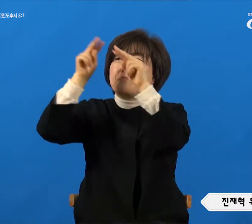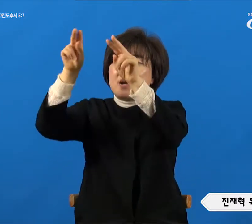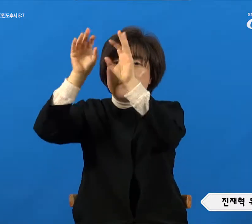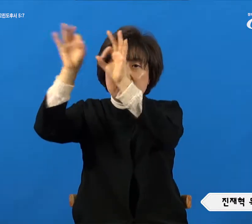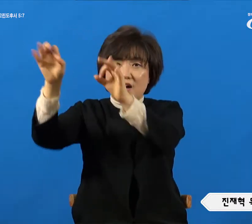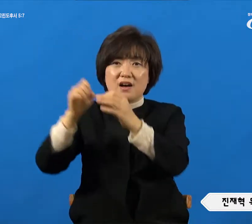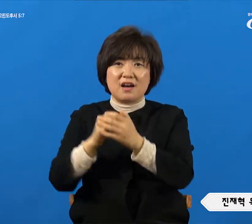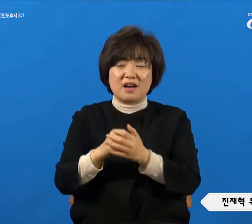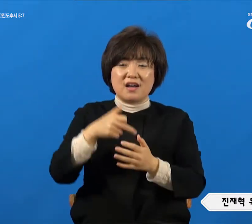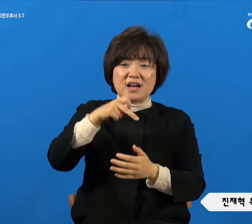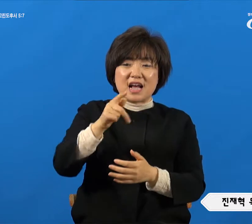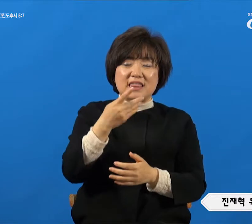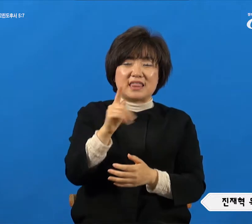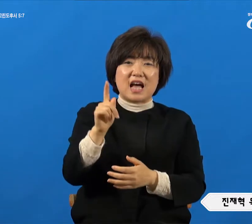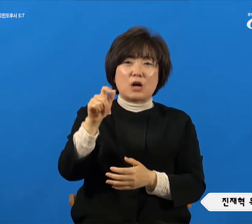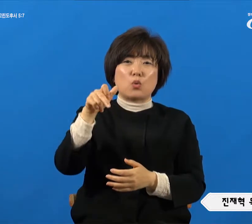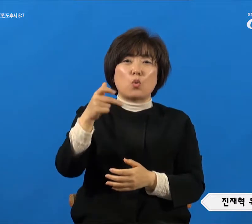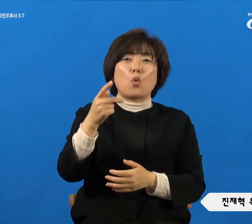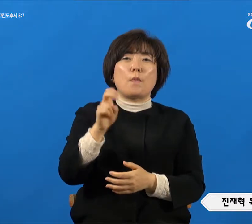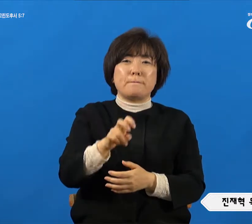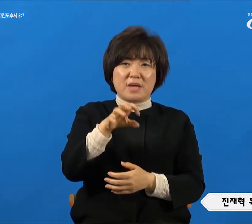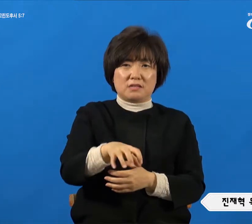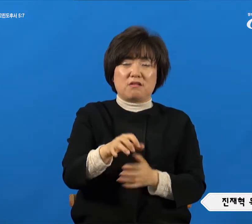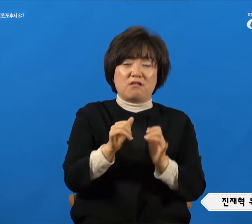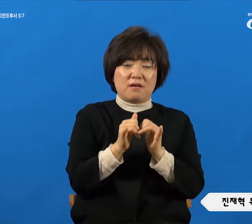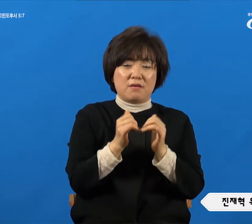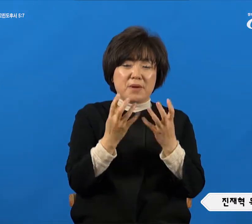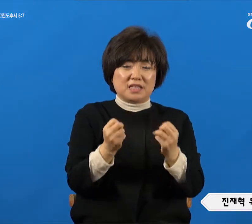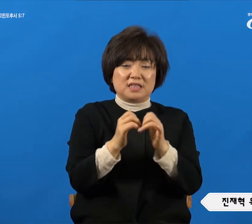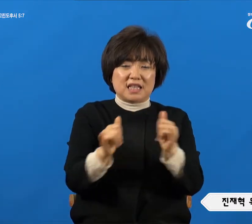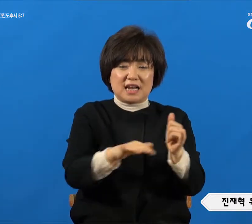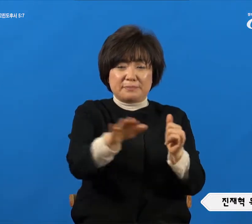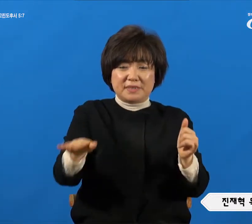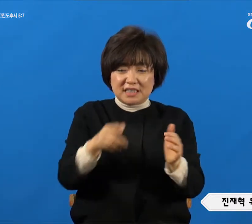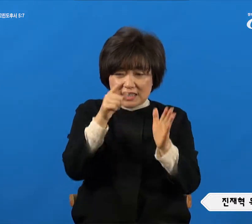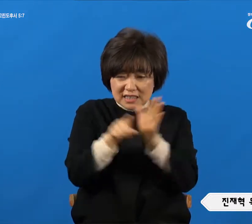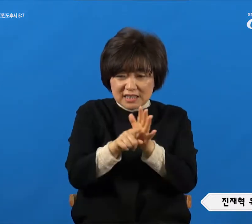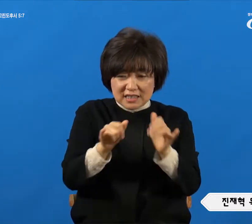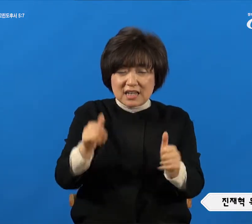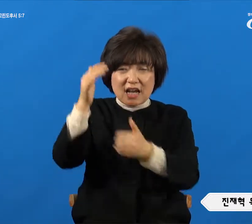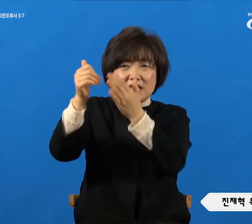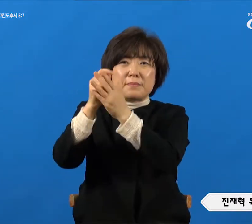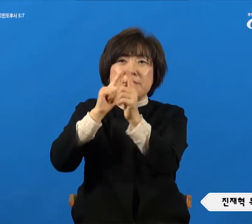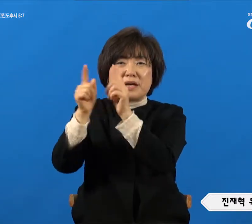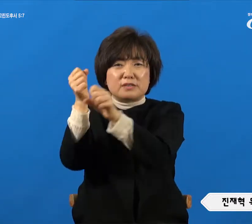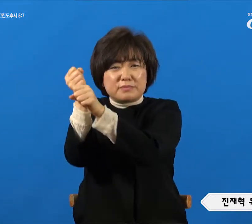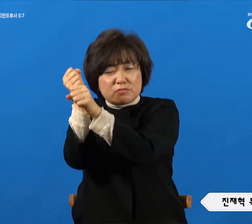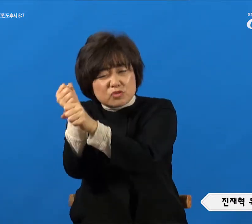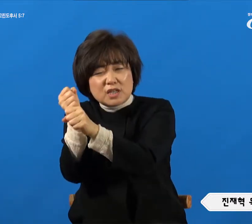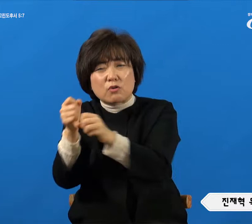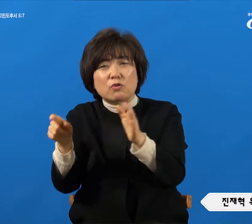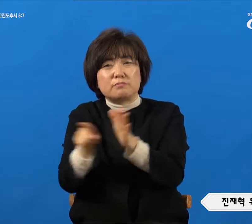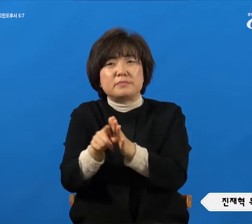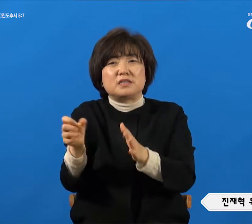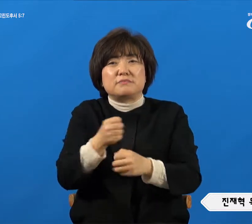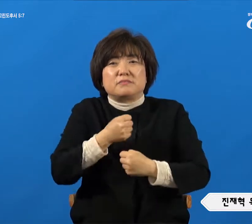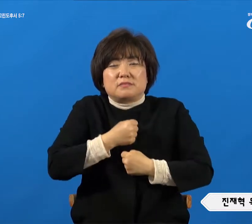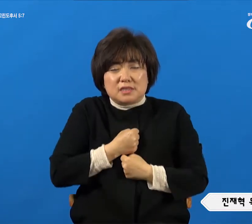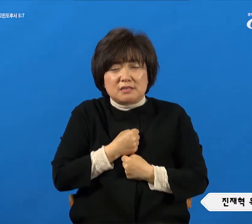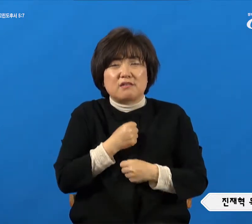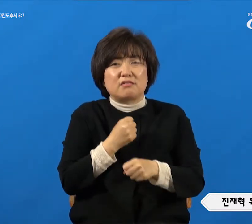바라보았고, 카타콤에서 하나님의 사람들이 주의 말씀을 붙잡고 믿음을